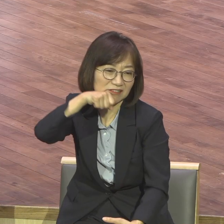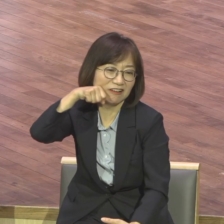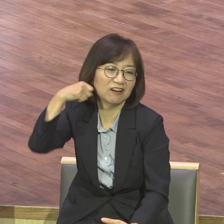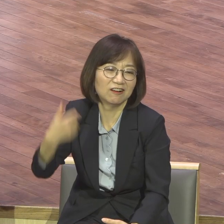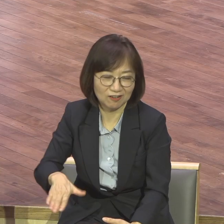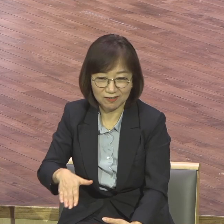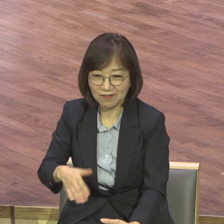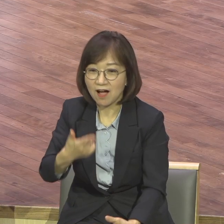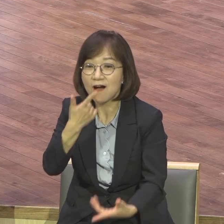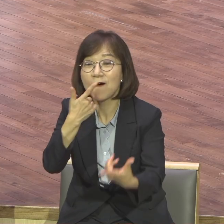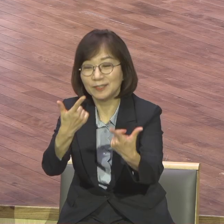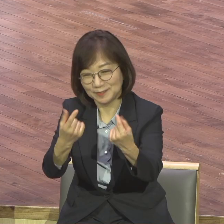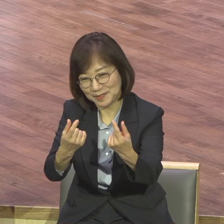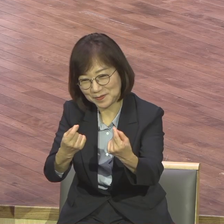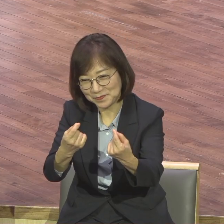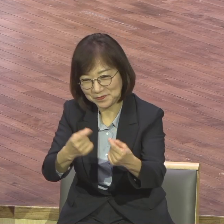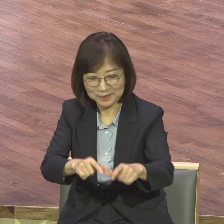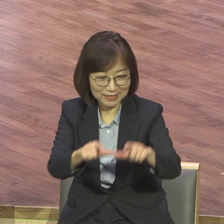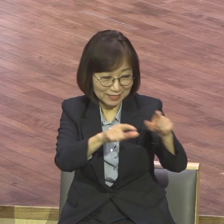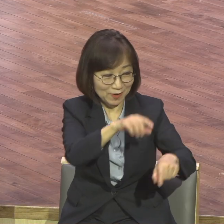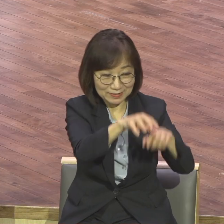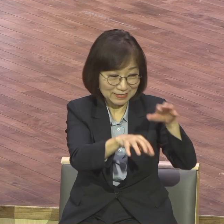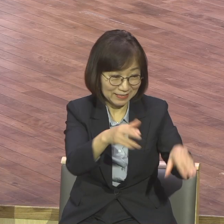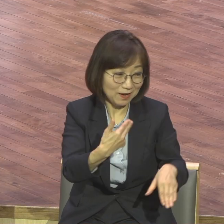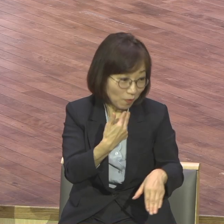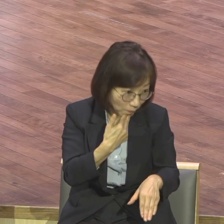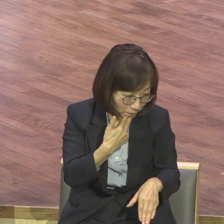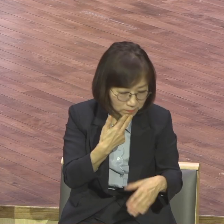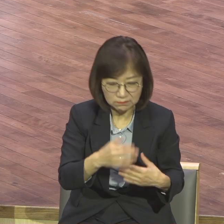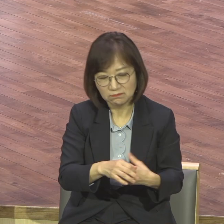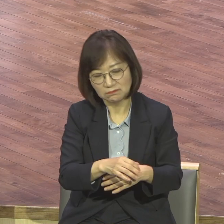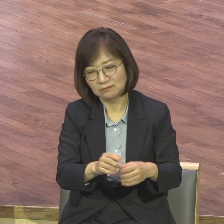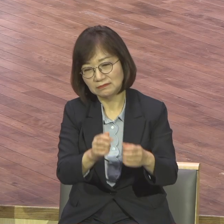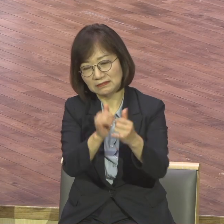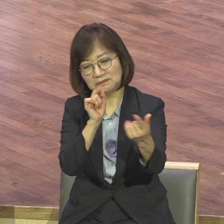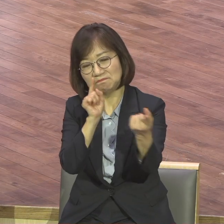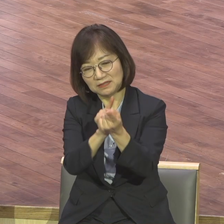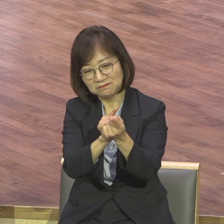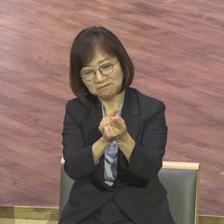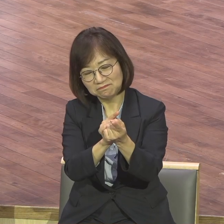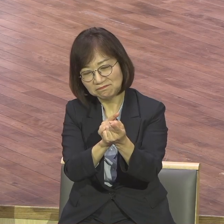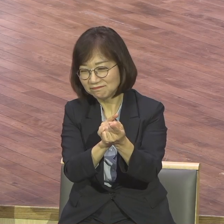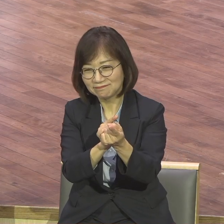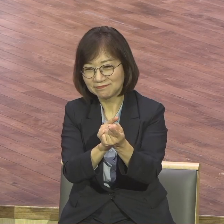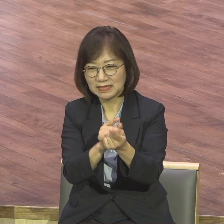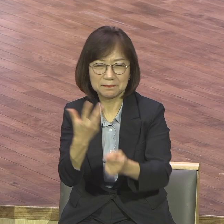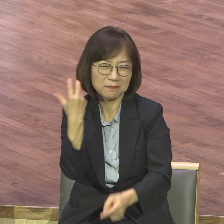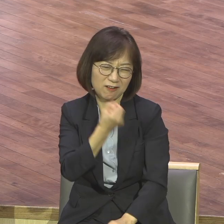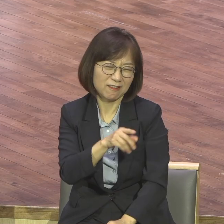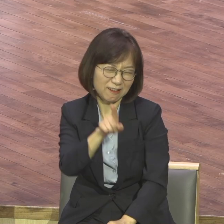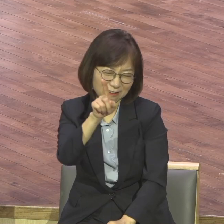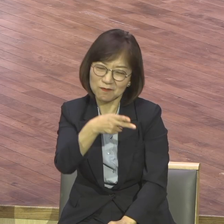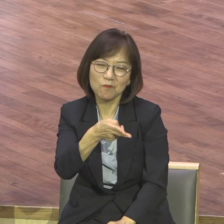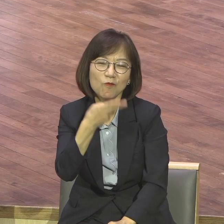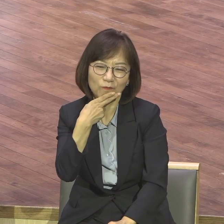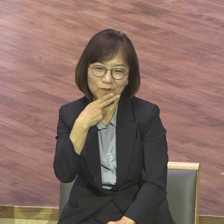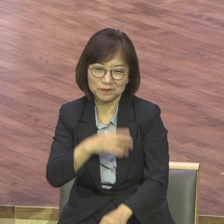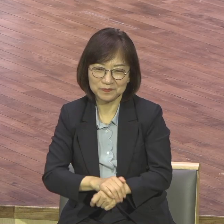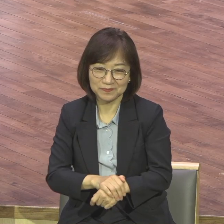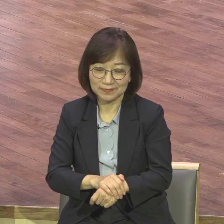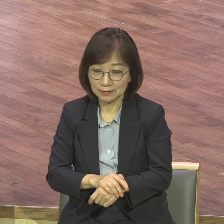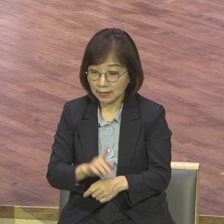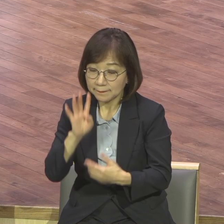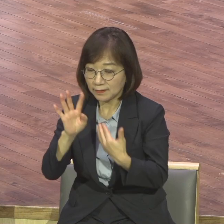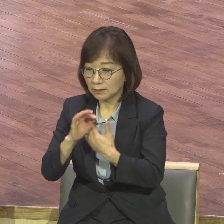사람은 그런 사람이에요. 맛이 없어. 사람을 만나보면 좀 매력이 있어야 돼, 매력이. 또 다시 만나고 싶고.